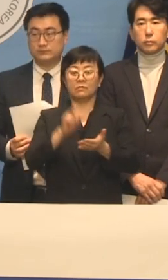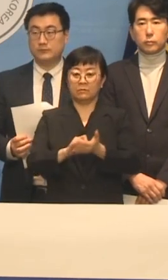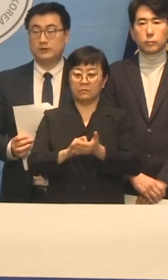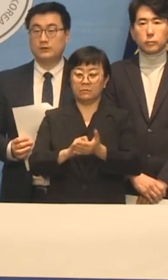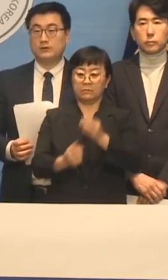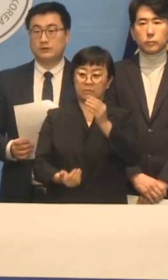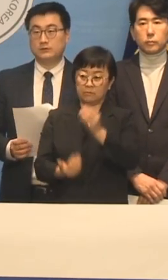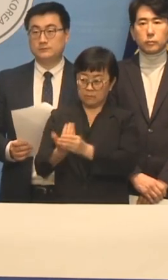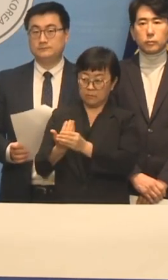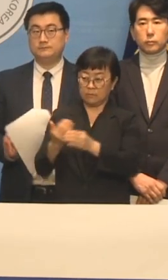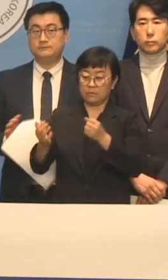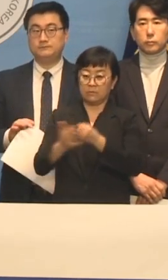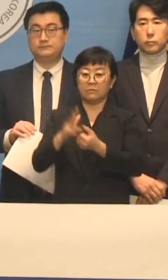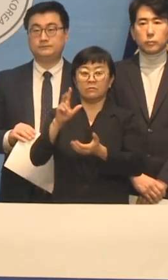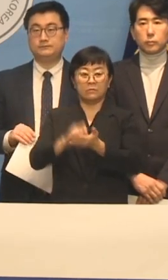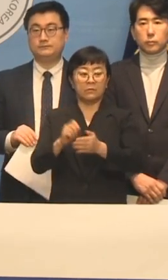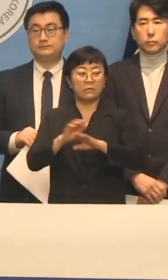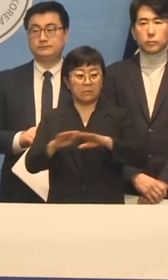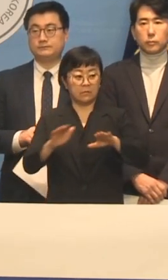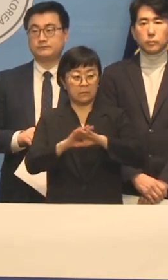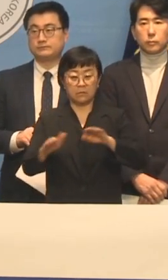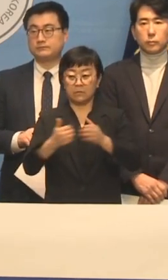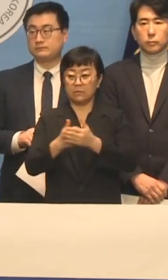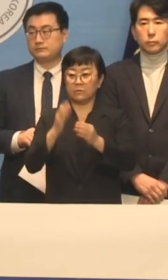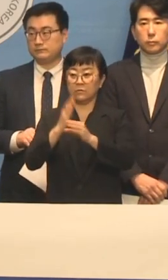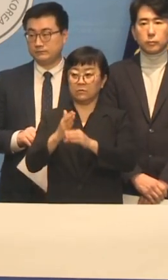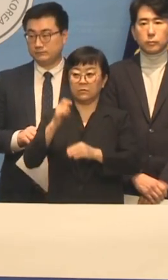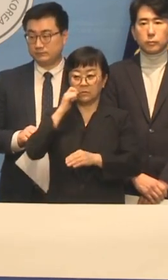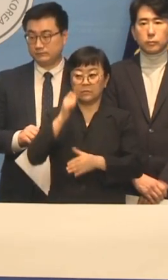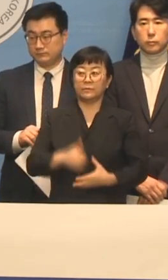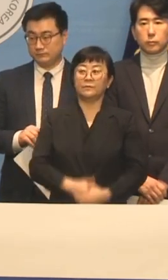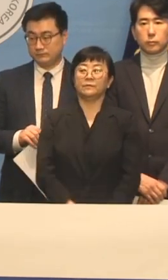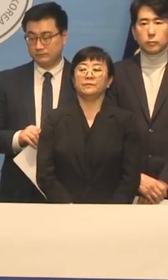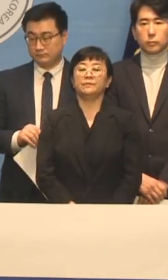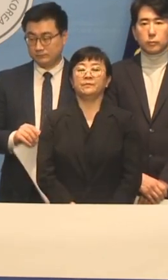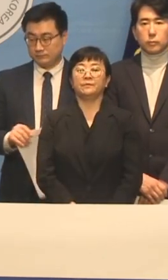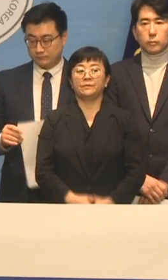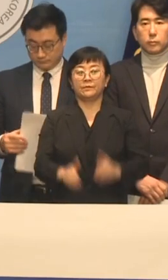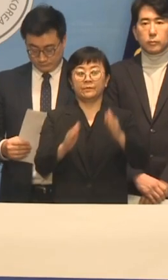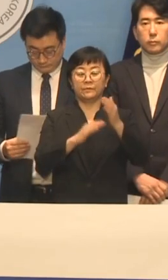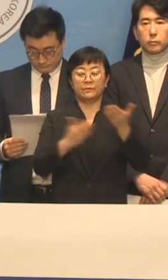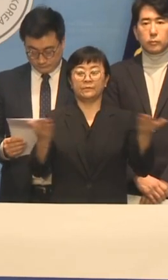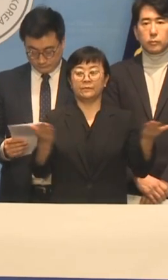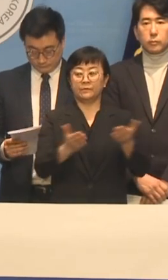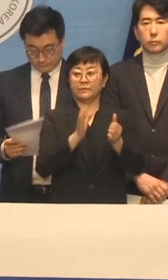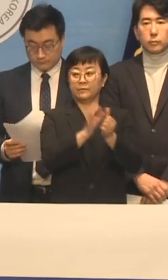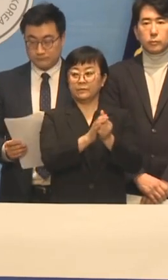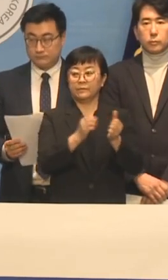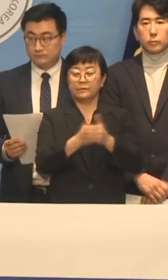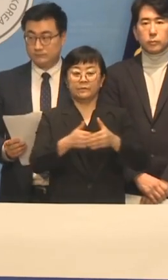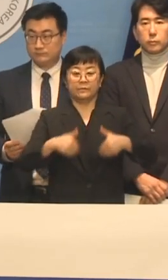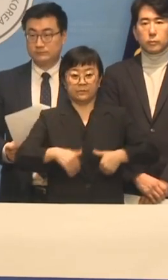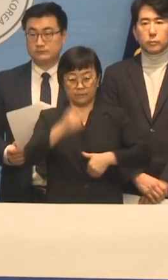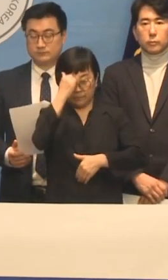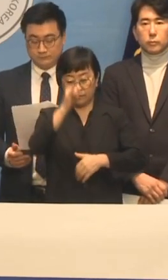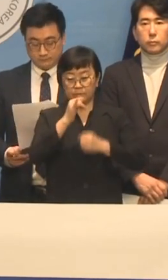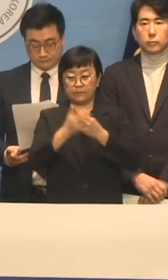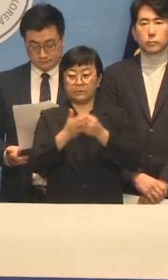익힌 사람들이 문제를 해결할 주체가 될 수는 없습니다. 공직을 수행하는데 필요한 도덕을